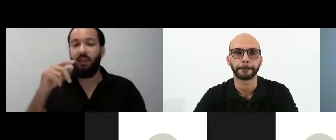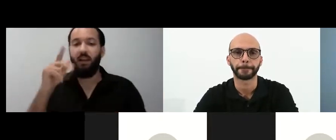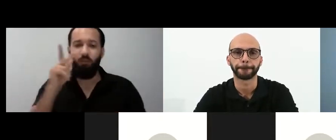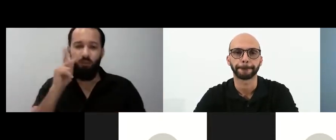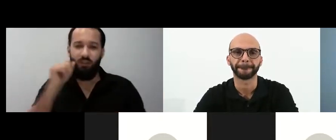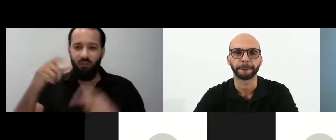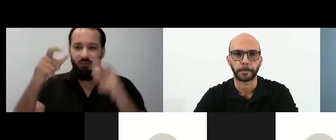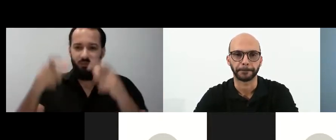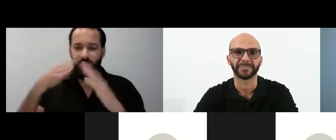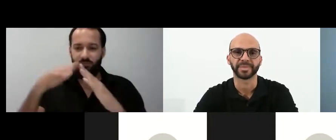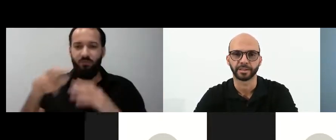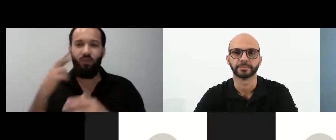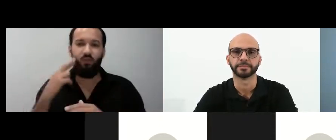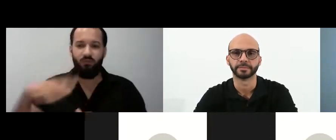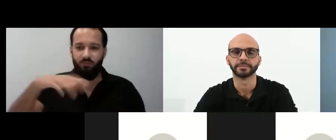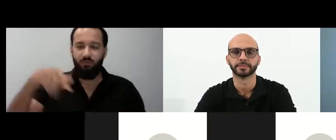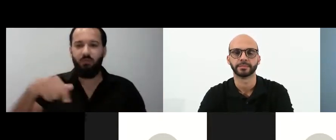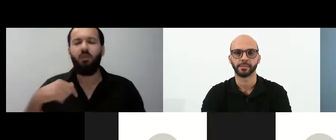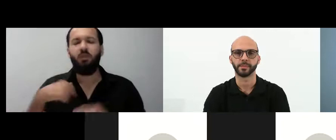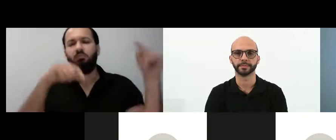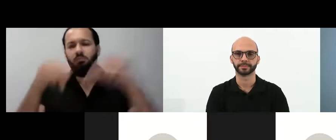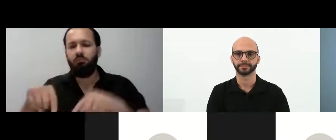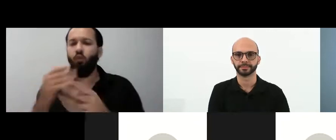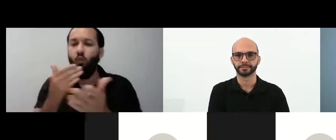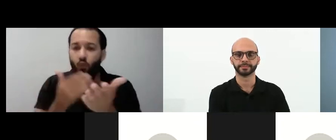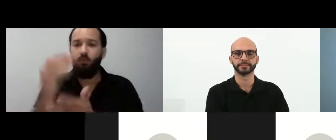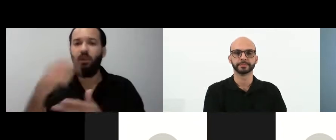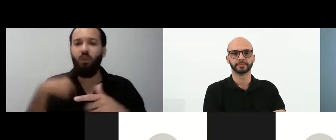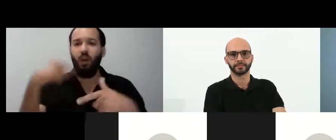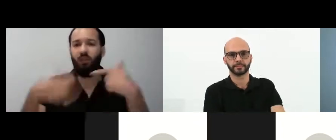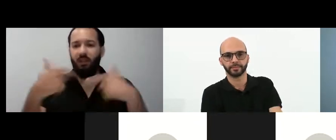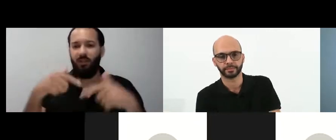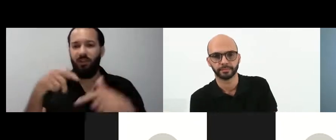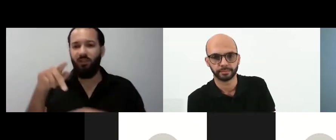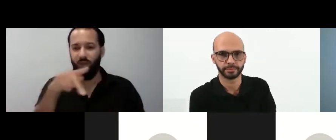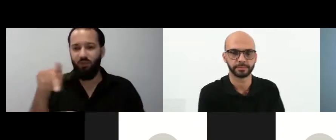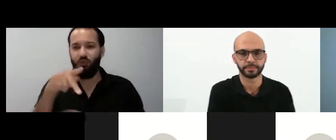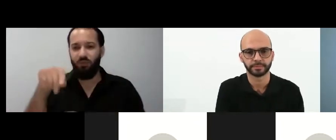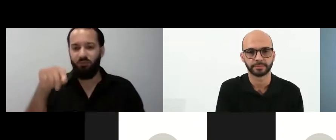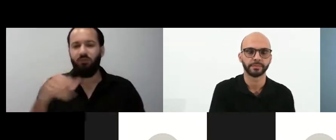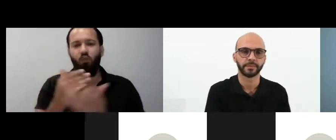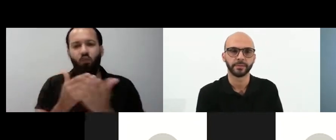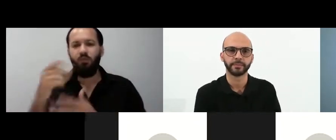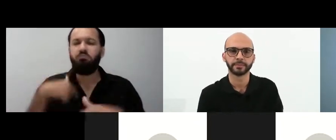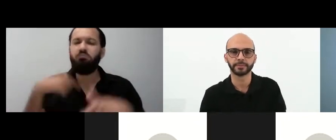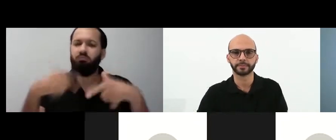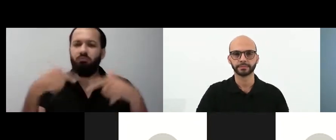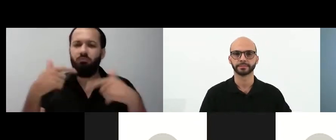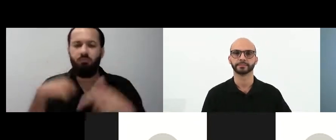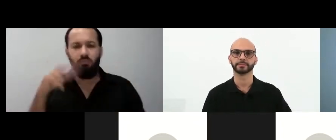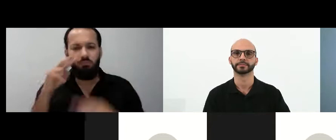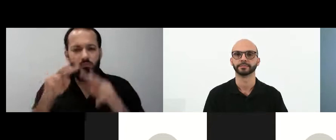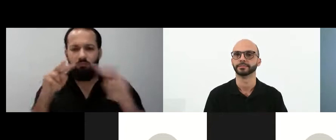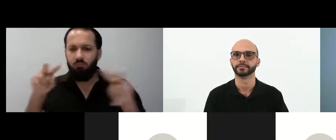tive o certificado, eu vim aqui para Porto Velho. Eu vim morar aqui em Rondônia. E aqui eu comecei meu trabalho como